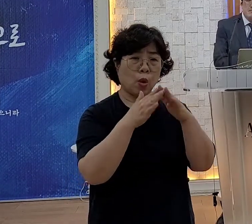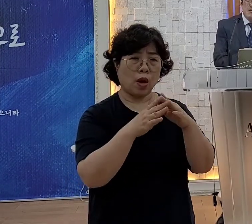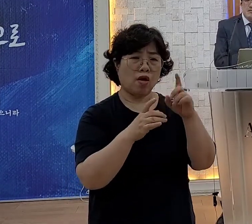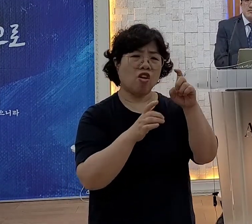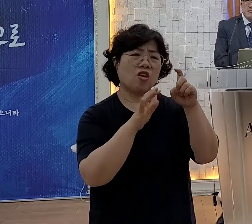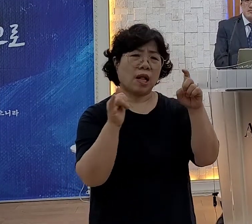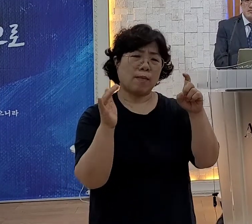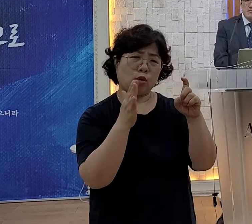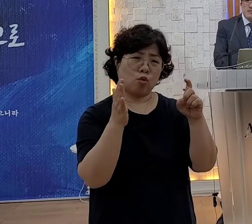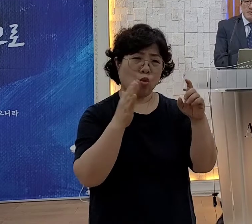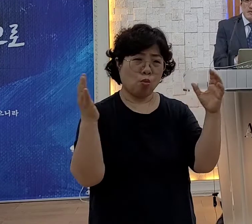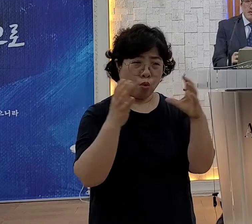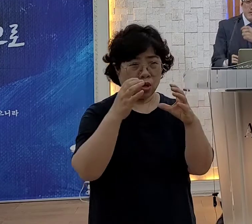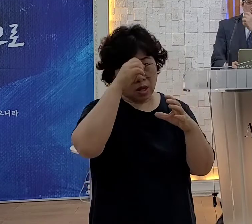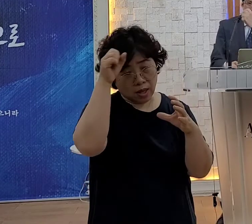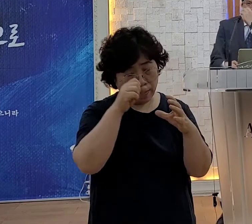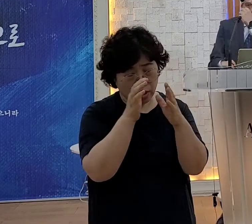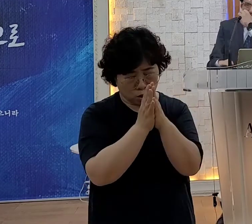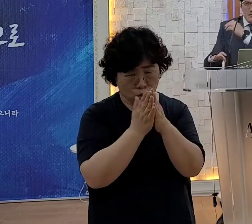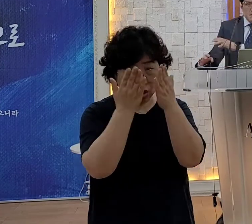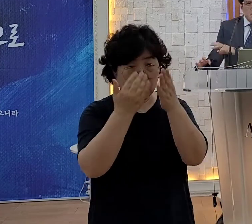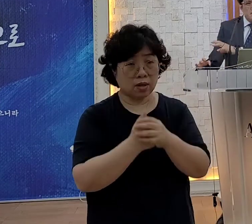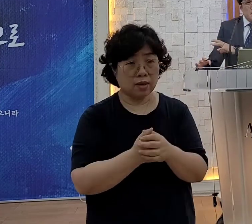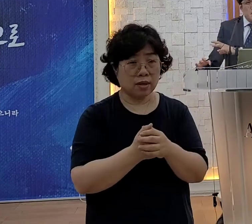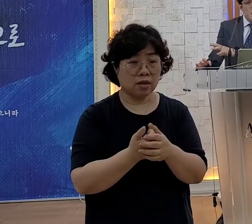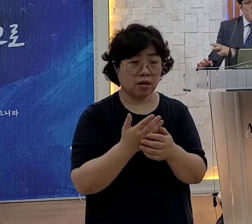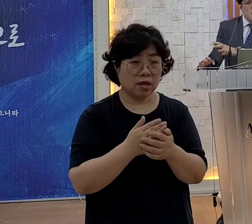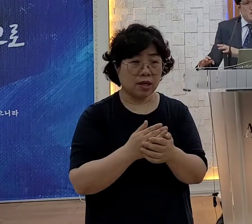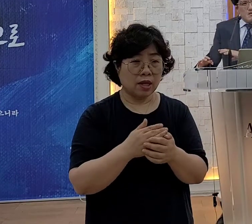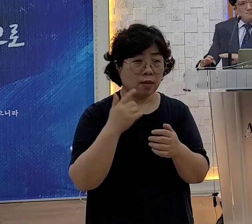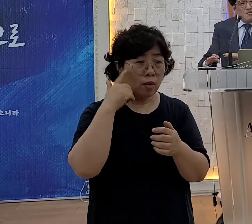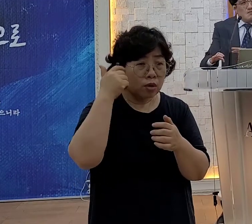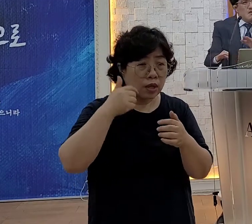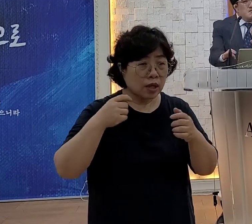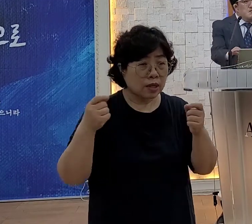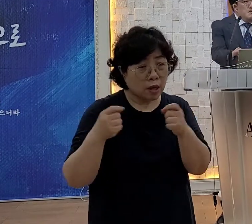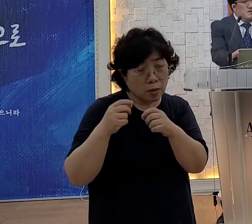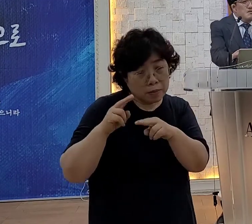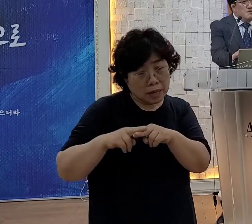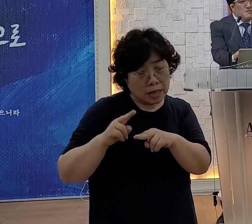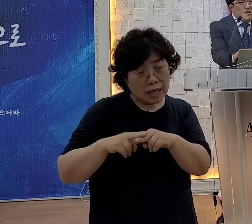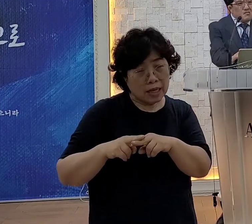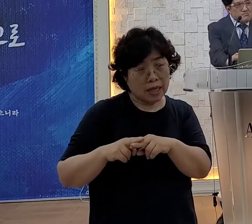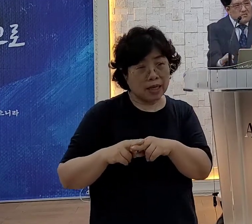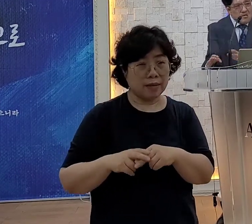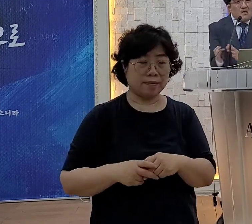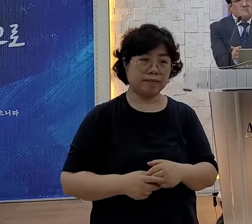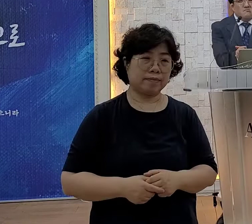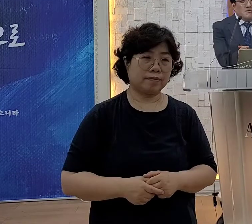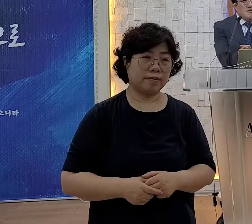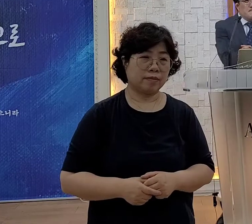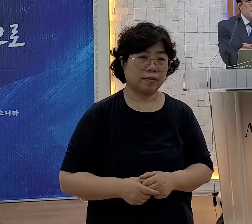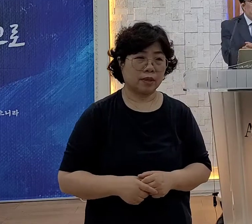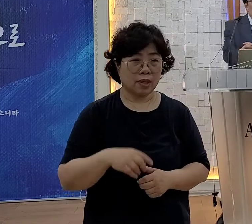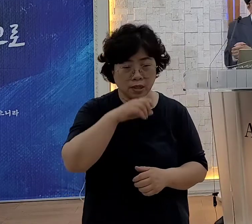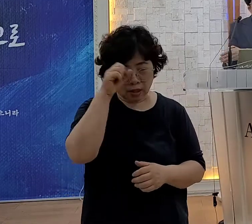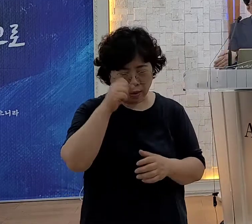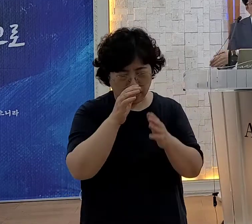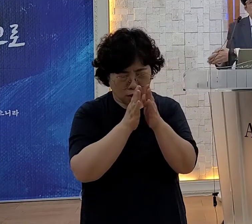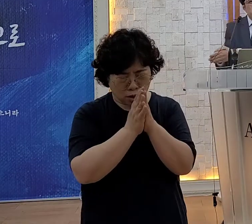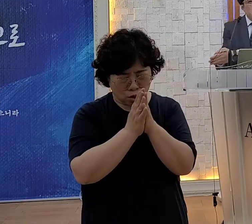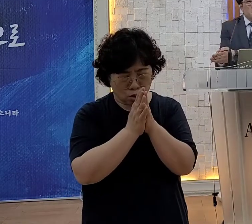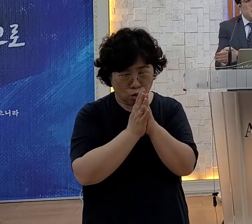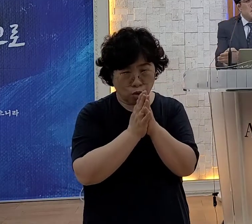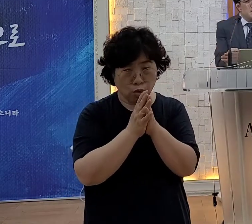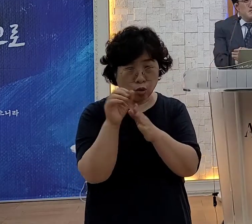얼마나 감사합니다. 그런데 항상 제 옆자리에 제가 차량 운행을 해서 이제 정산에서부터 이제 여기까지 오는데 항상